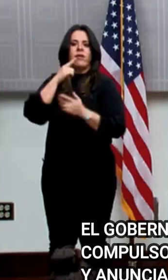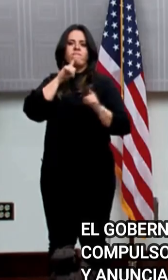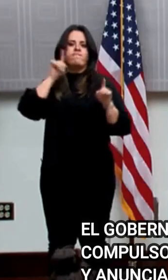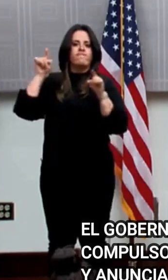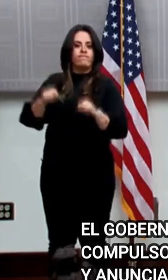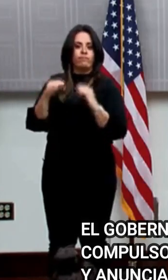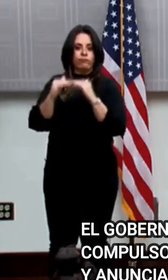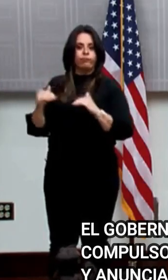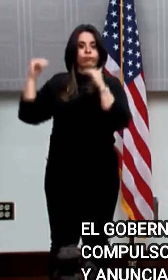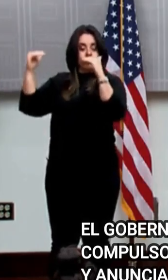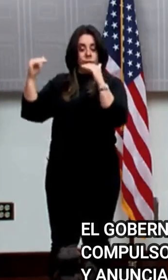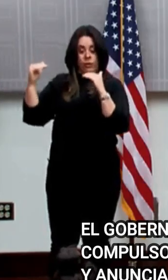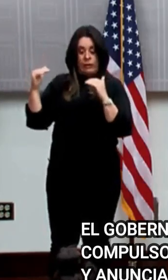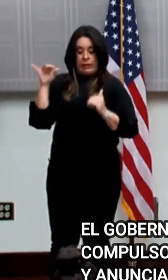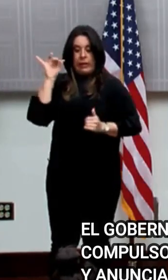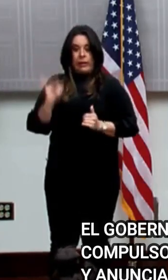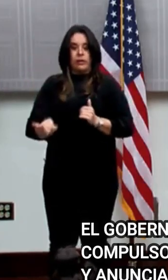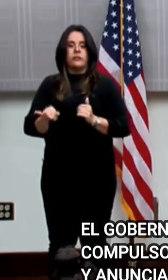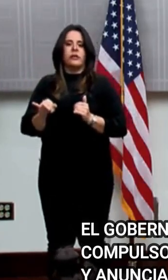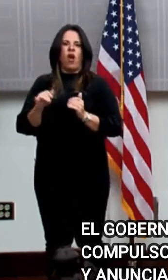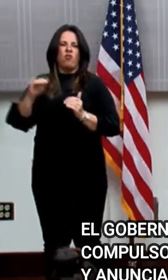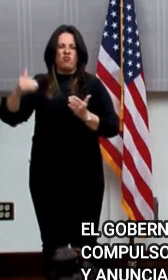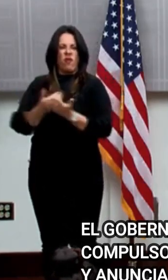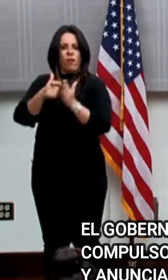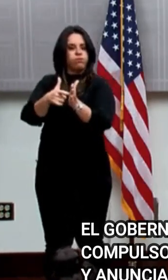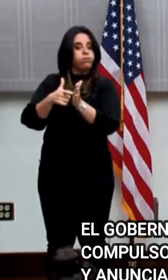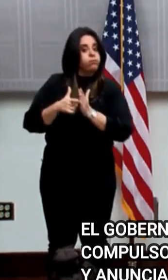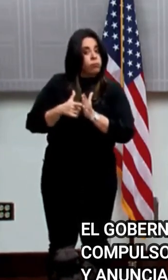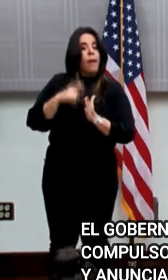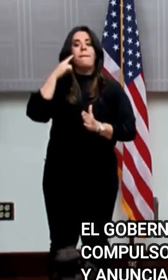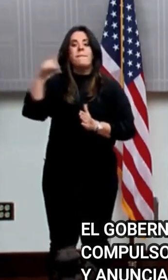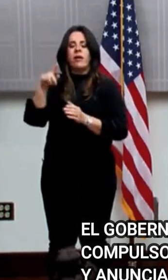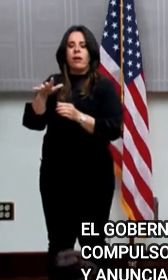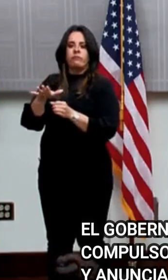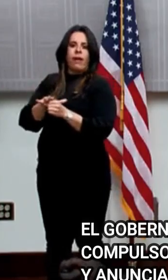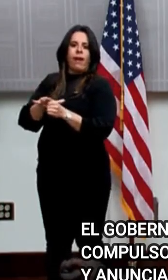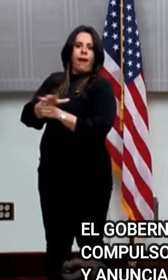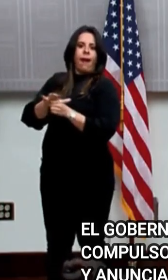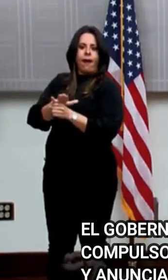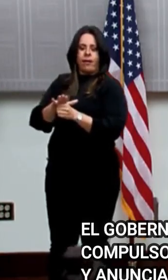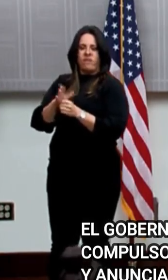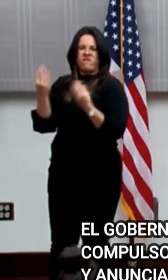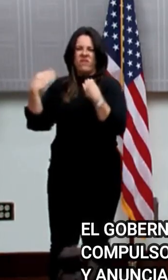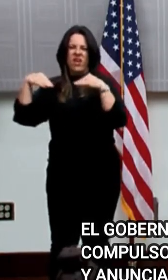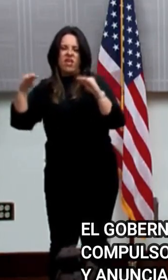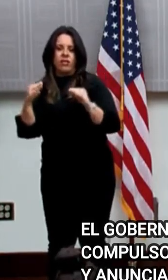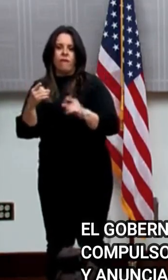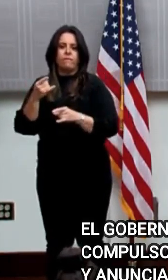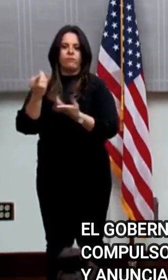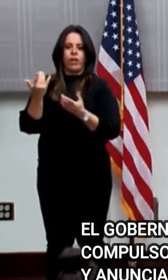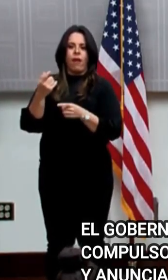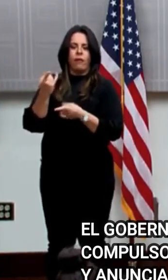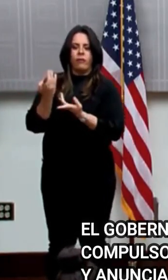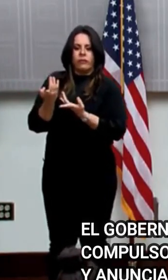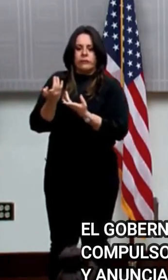durante una conferencia de prensa en fortaleza asistieron funcionarios del departamento de salud el servicio de innovación y